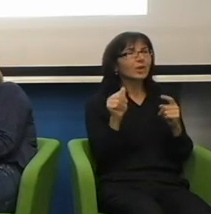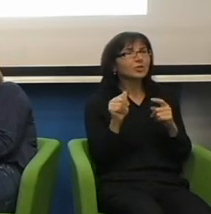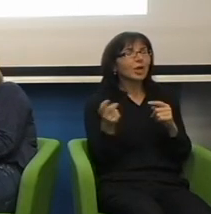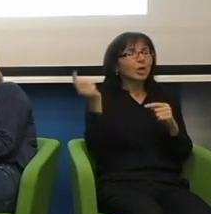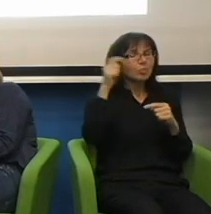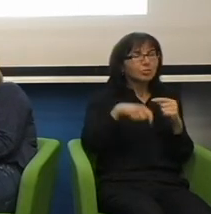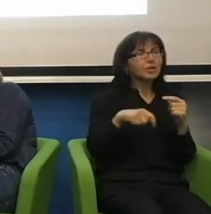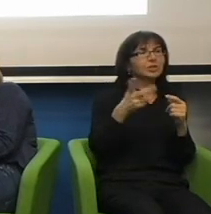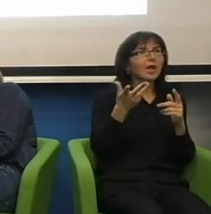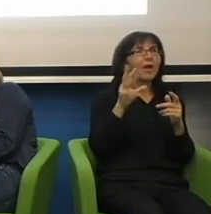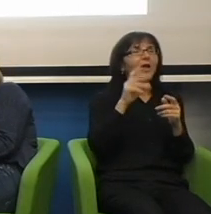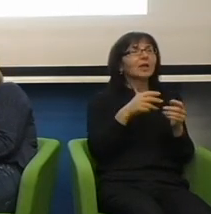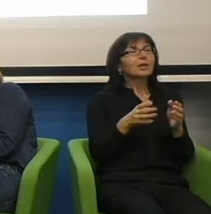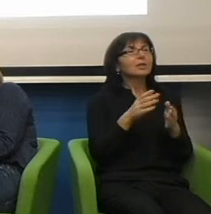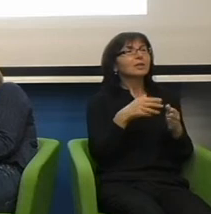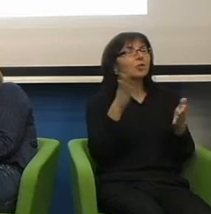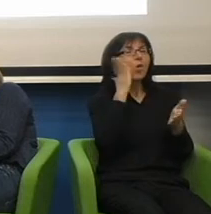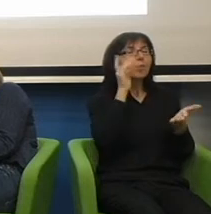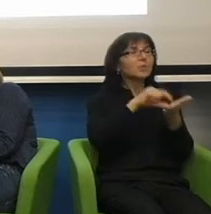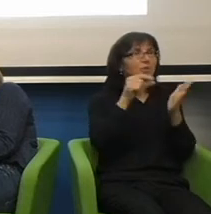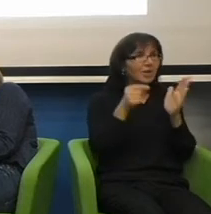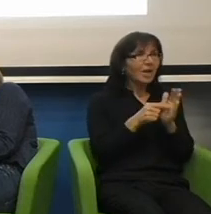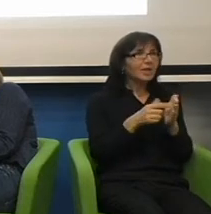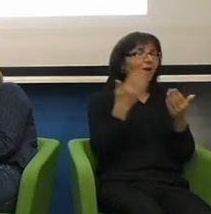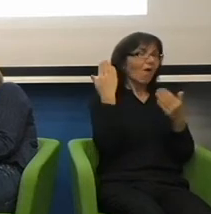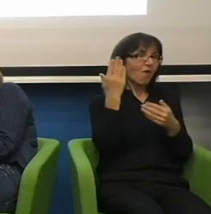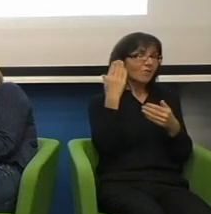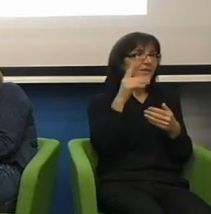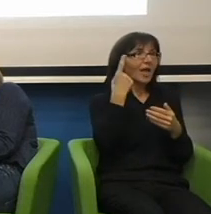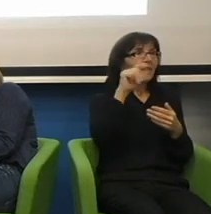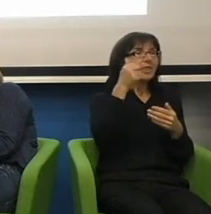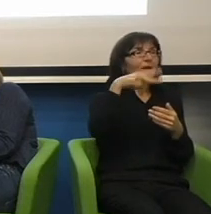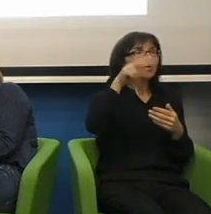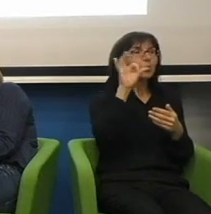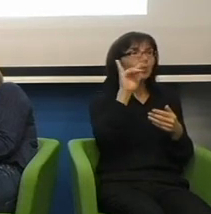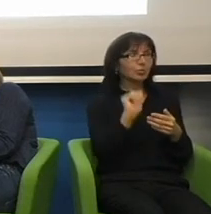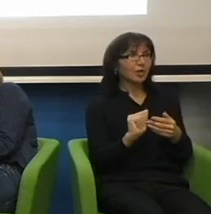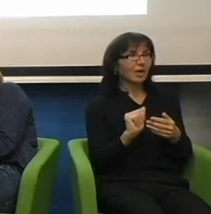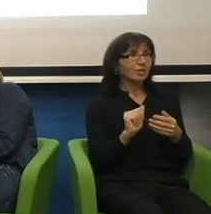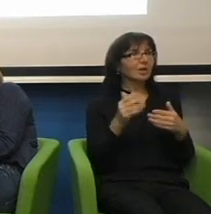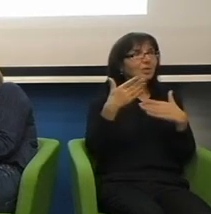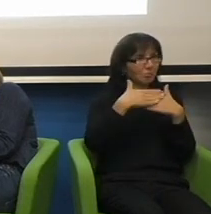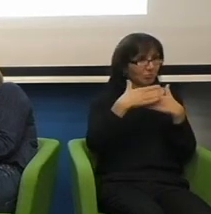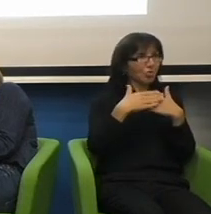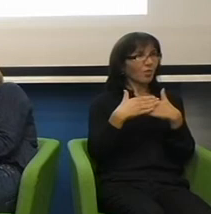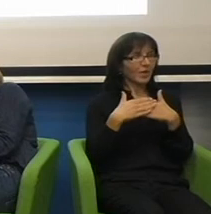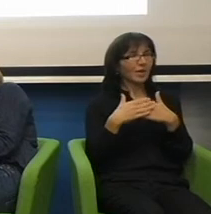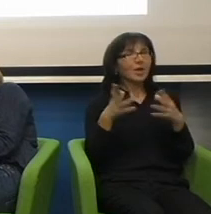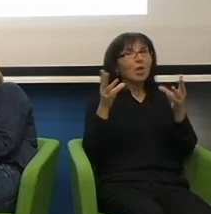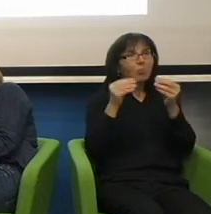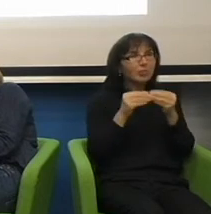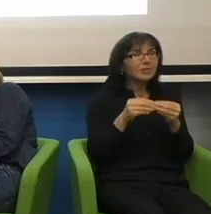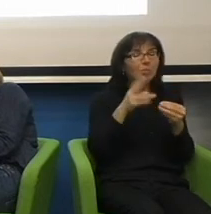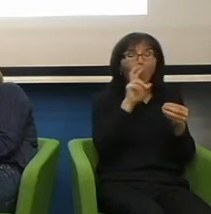Wita się z Danusią, dziećmi i bierze na ręce dwumiesięczną Anię. Potem przy wszystkich wypala. Lechu, ty się na